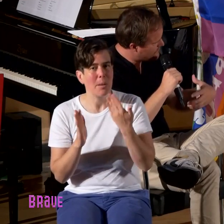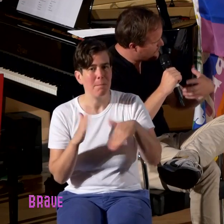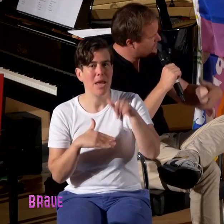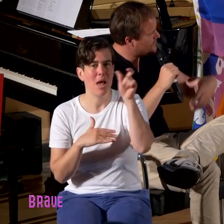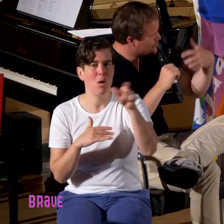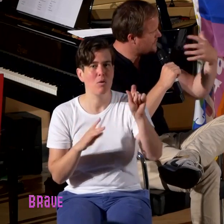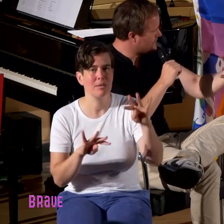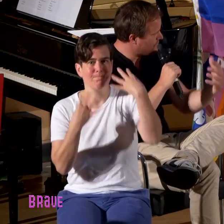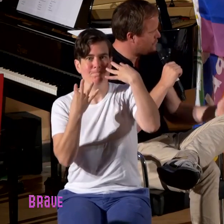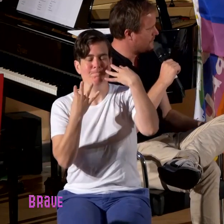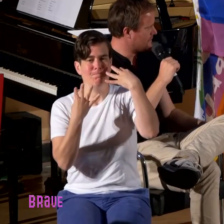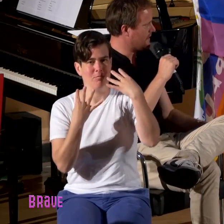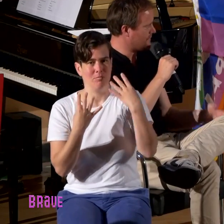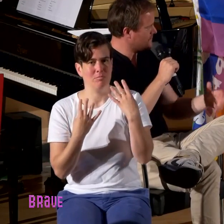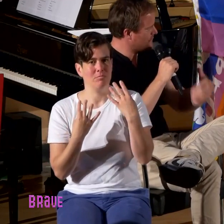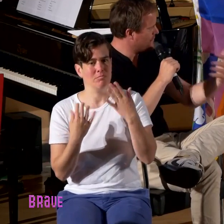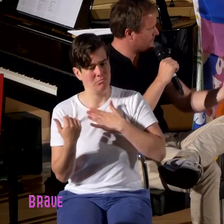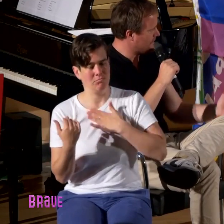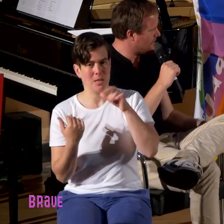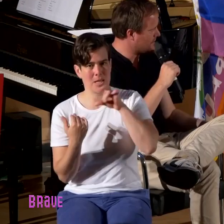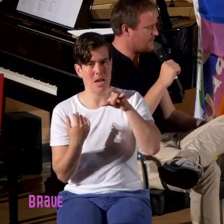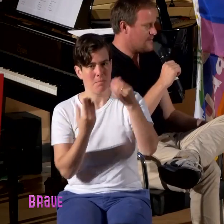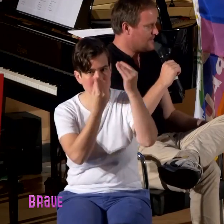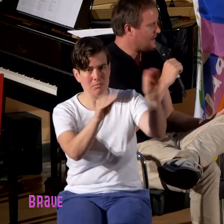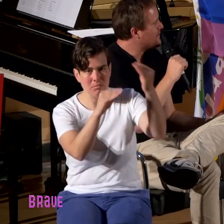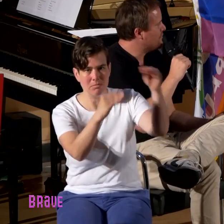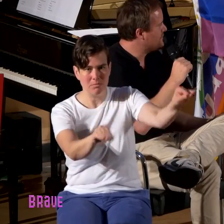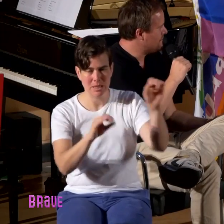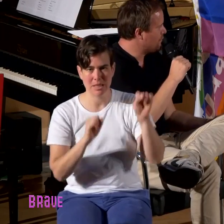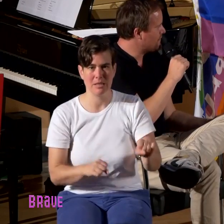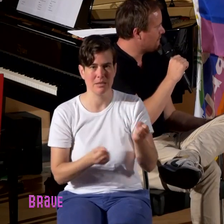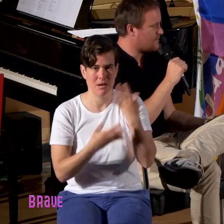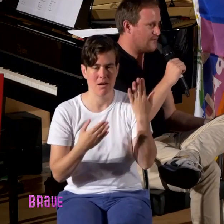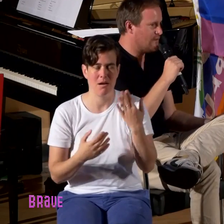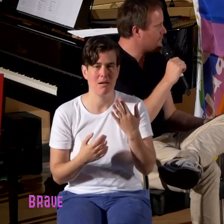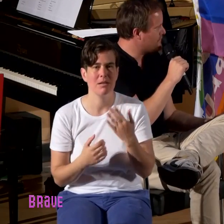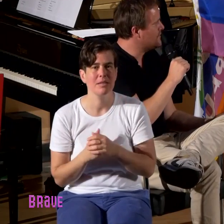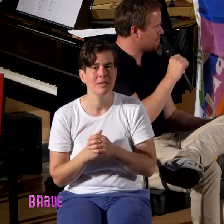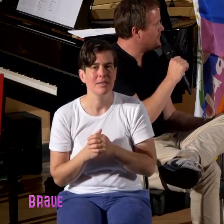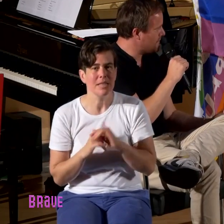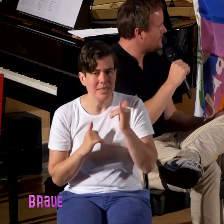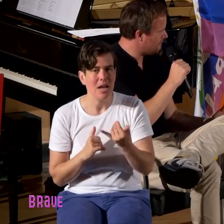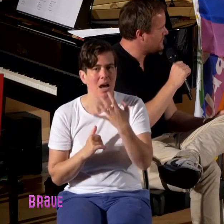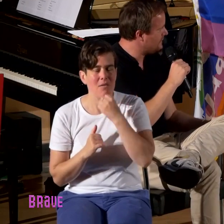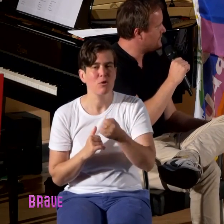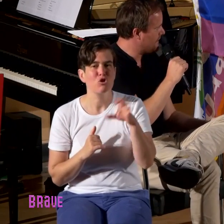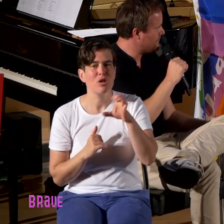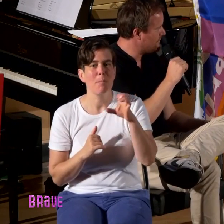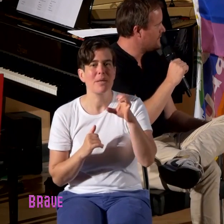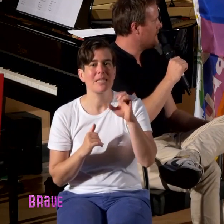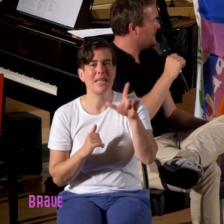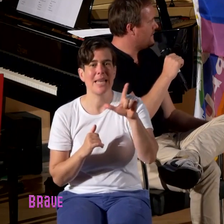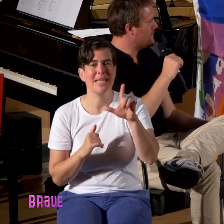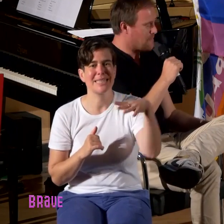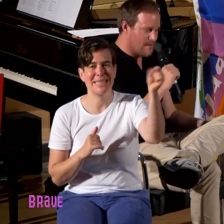unsere Message dann zu übertragen, dann natürlich viel größer ist. Also ja, wir wollen Champions League-Sieger